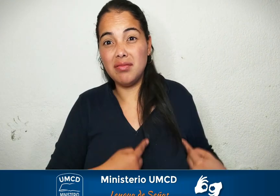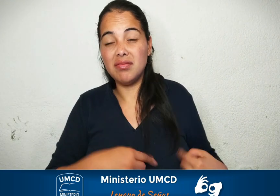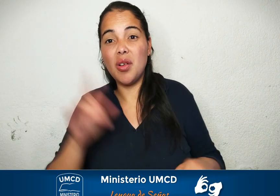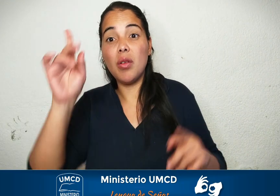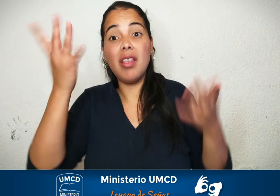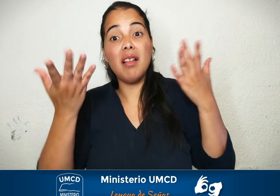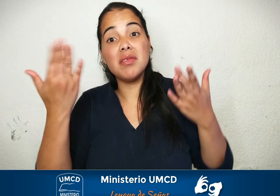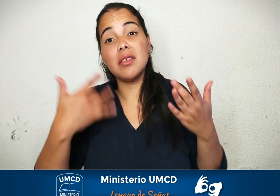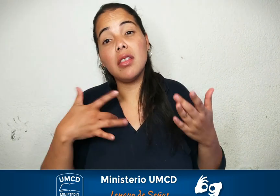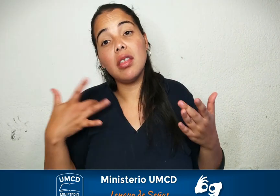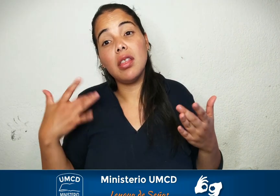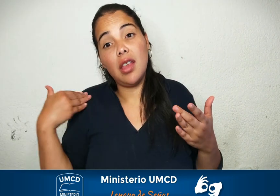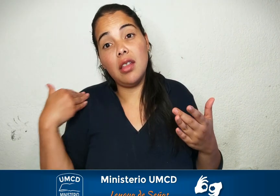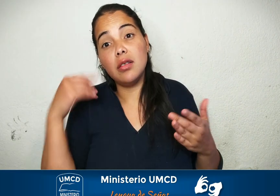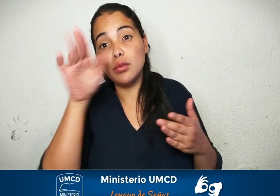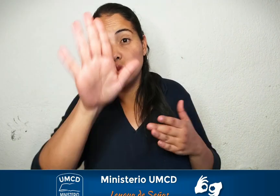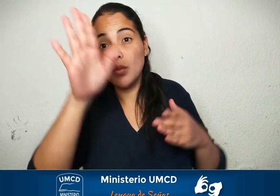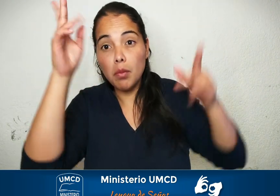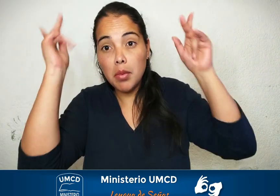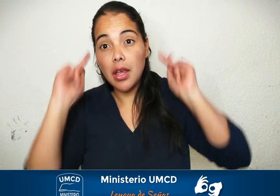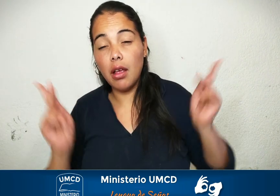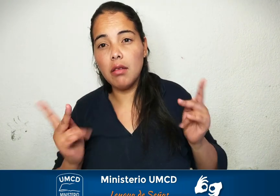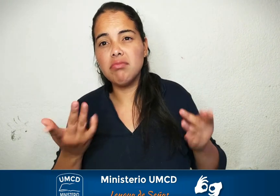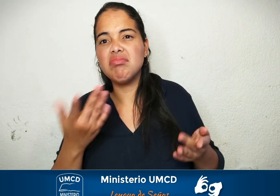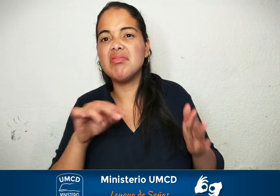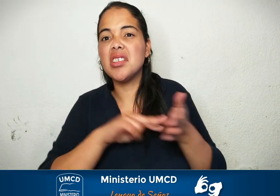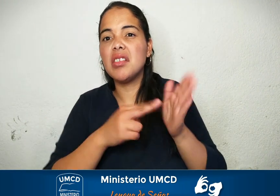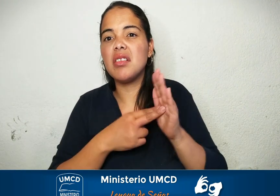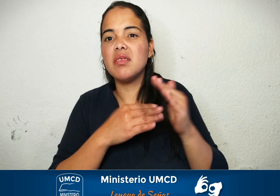detener ese deseo y llevarnos a